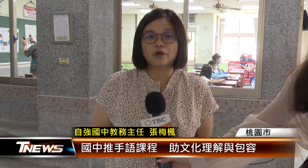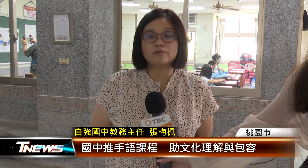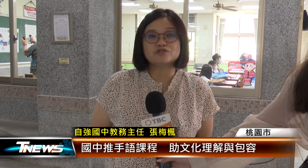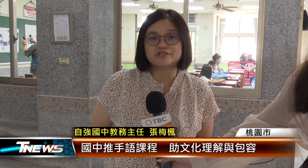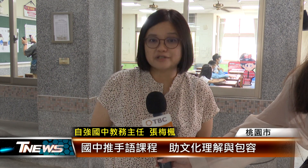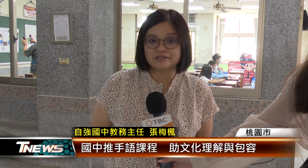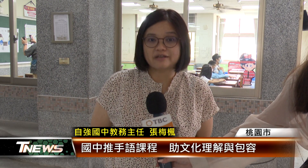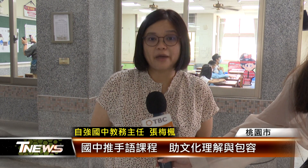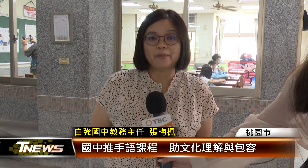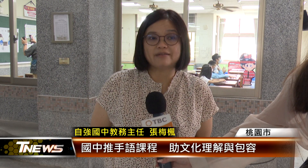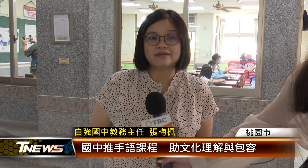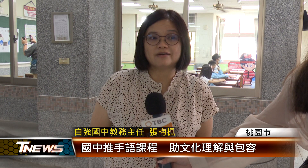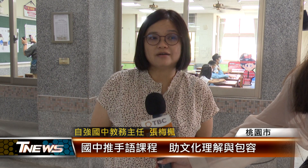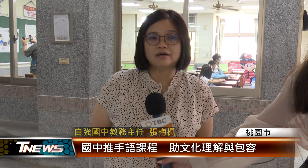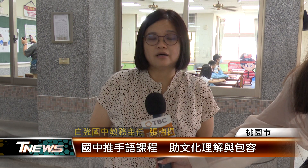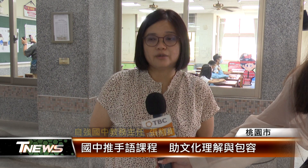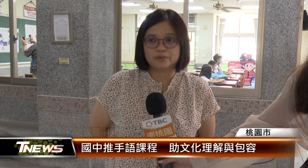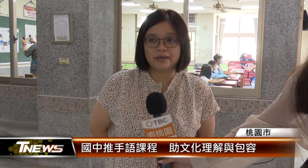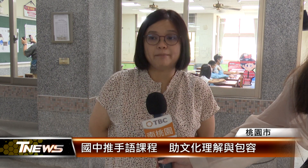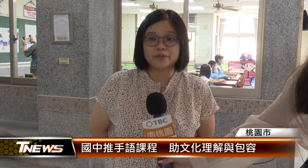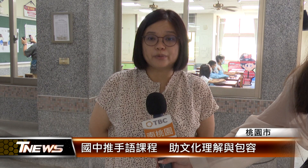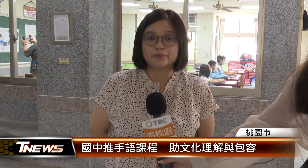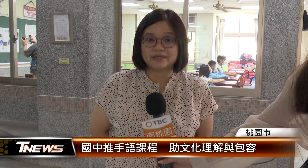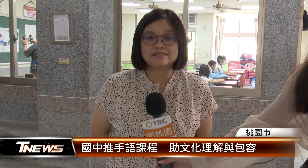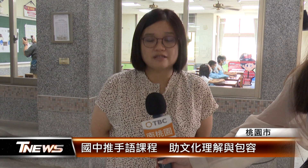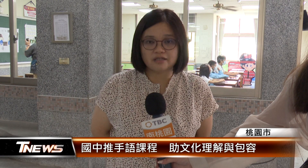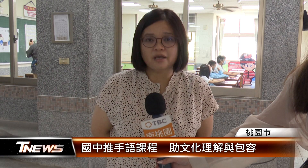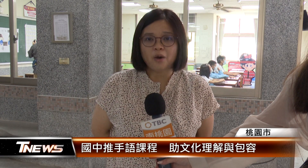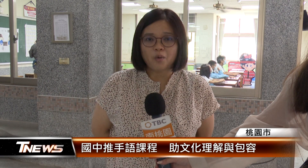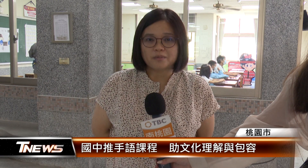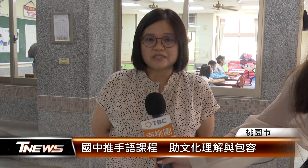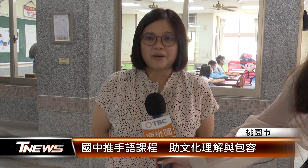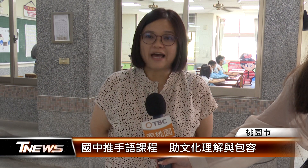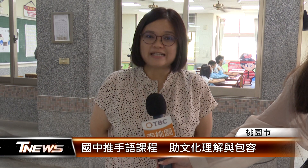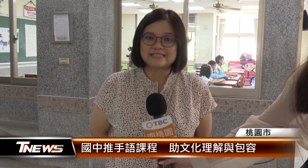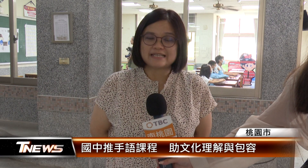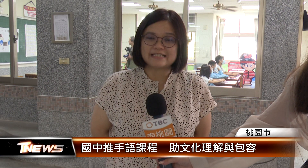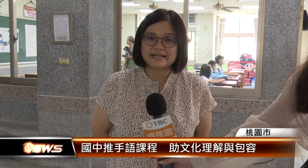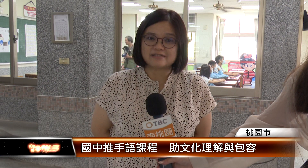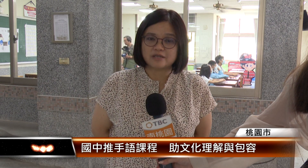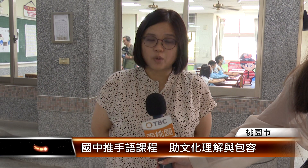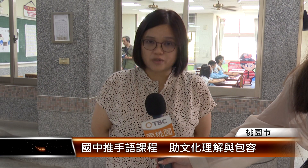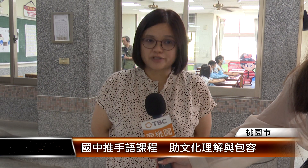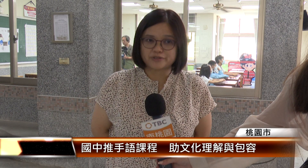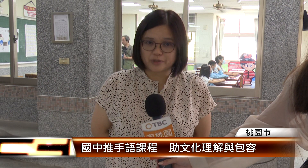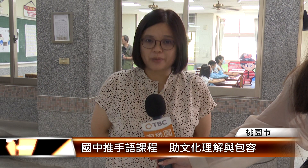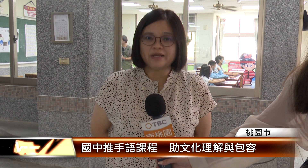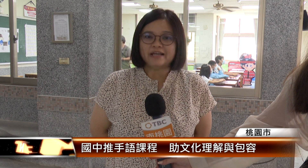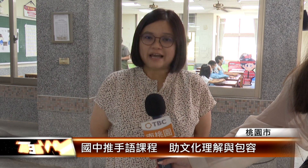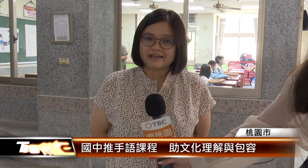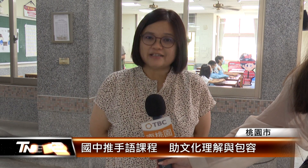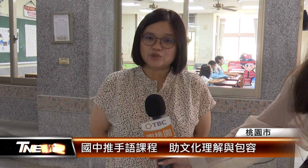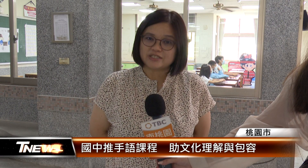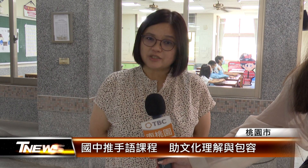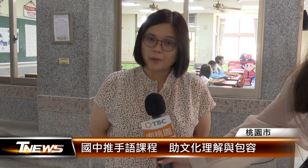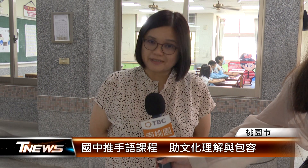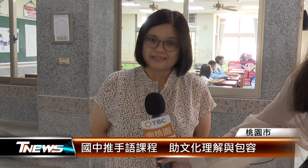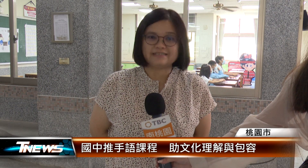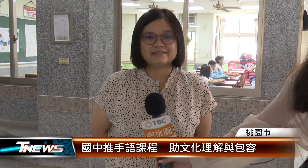部政策的台湾的语言本土语言之一，我们希望孩子在这样子的过程中，他可以学习同理心，可